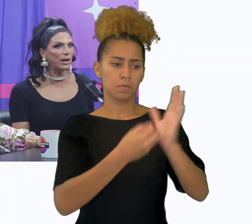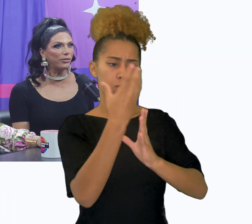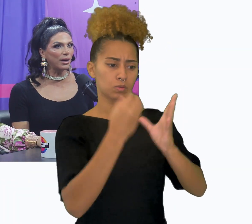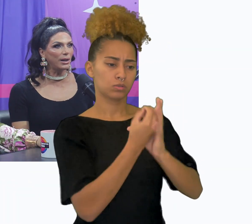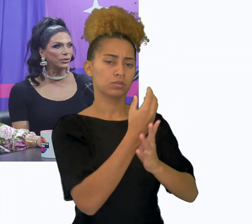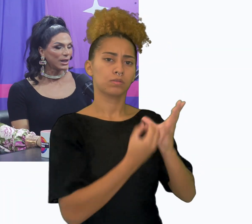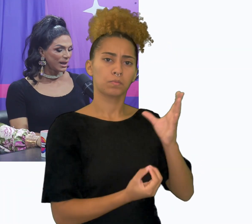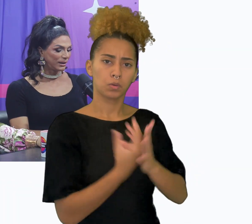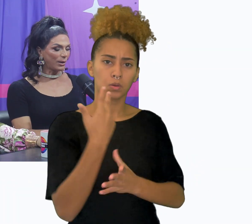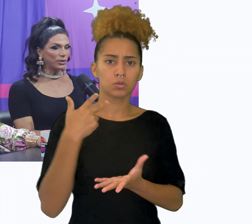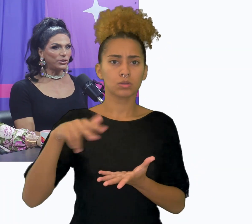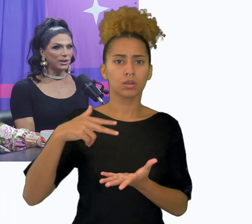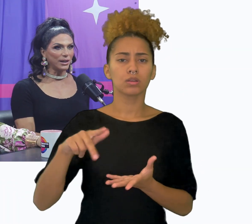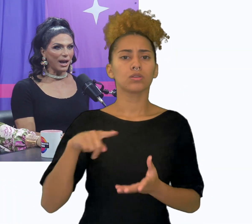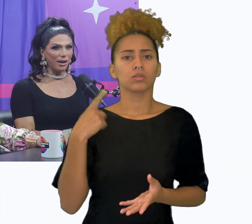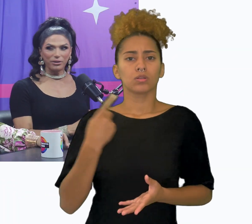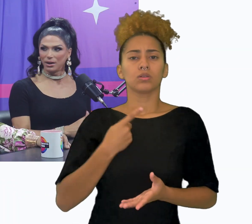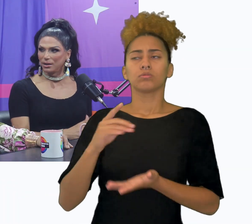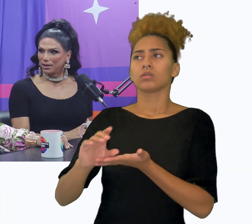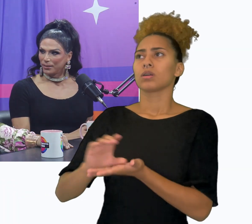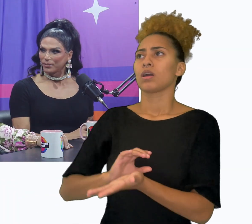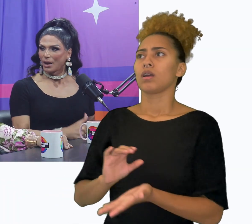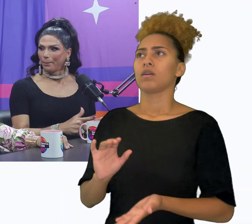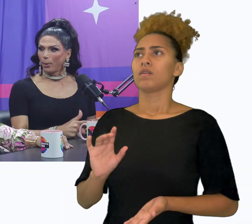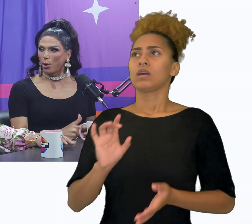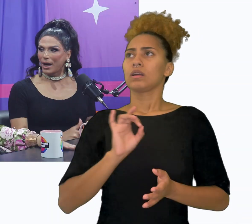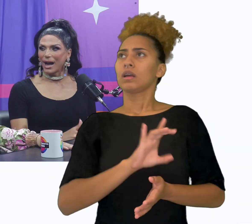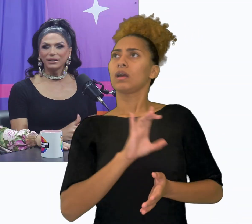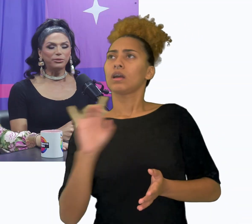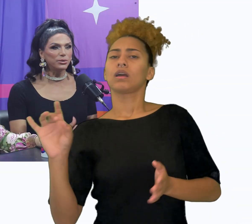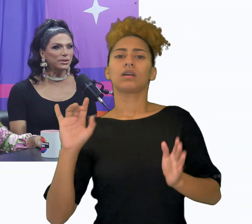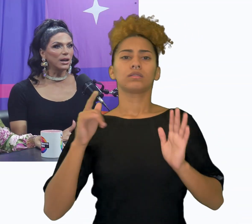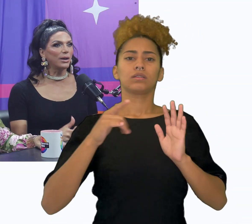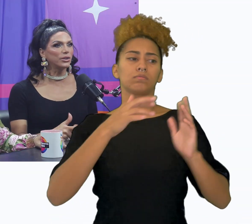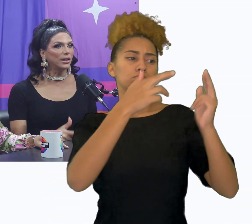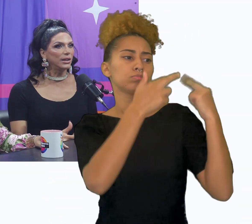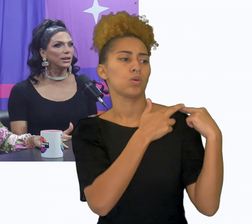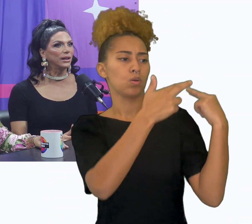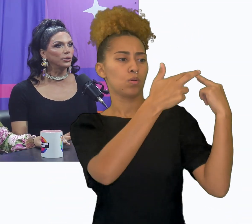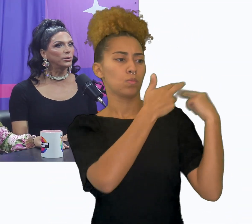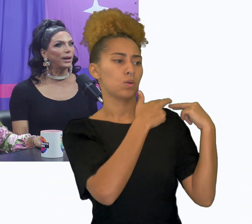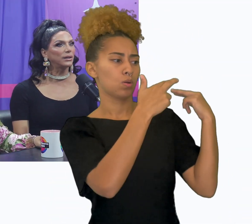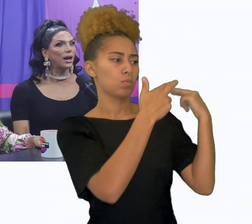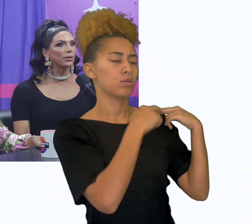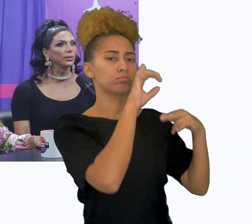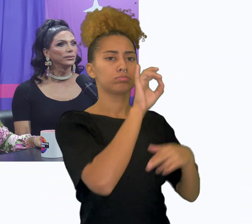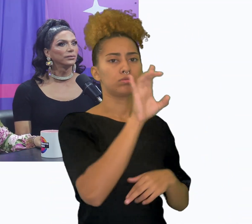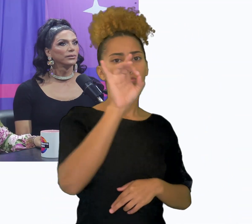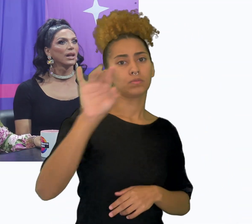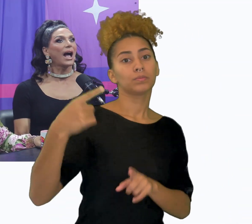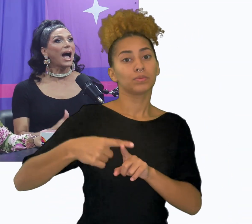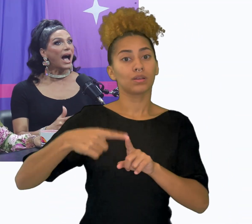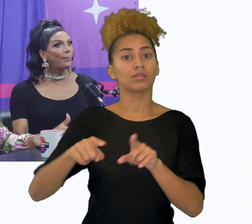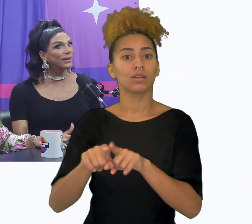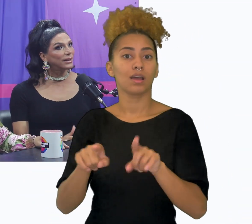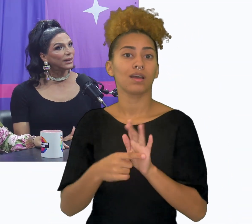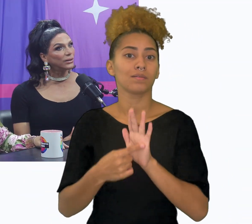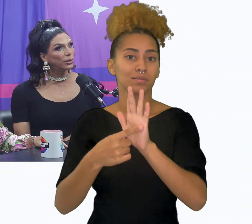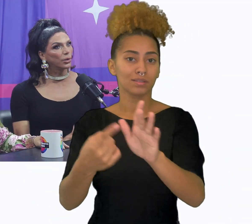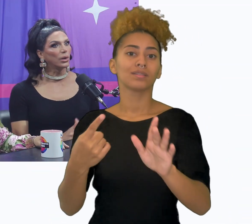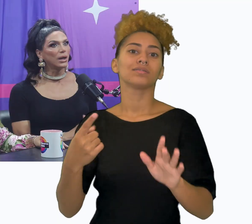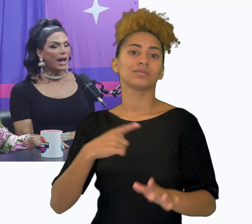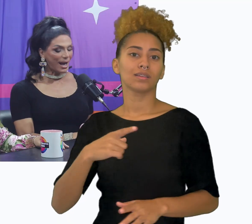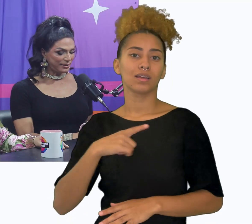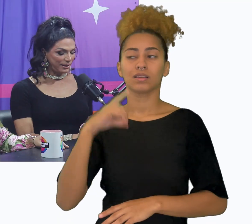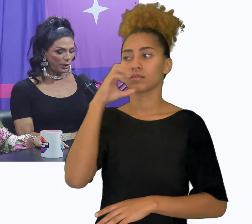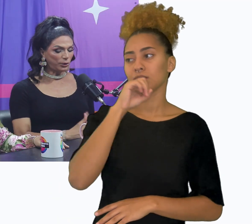produzia coreograficamente. Então a gente ganhava por cada coisa, por cada função ou adquirida. Ou quando a gente era também a apresentadora, que a gente pegava